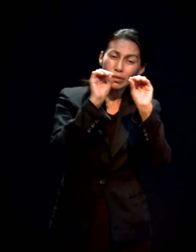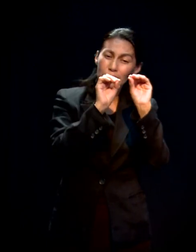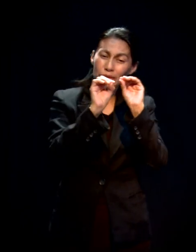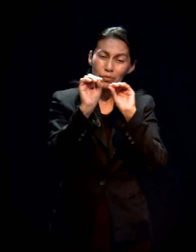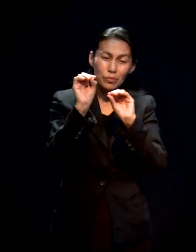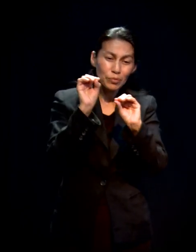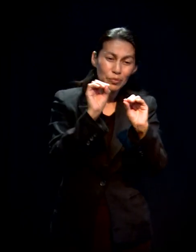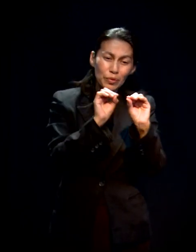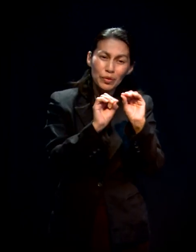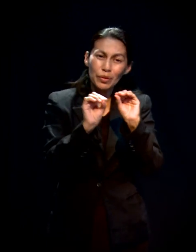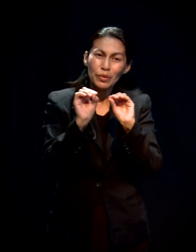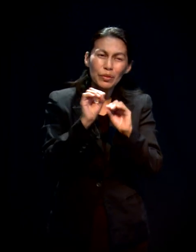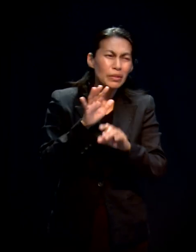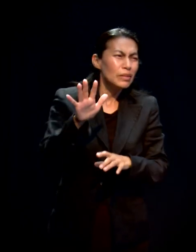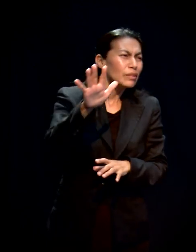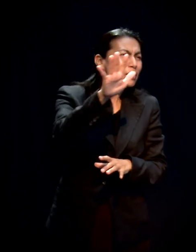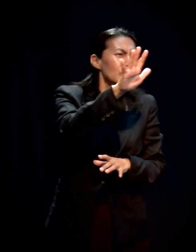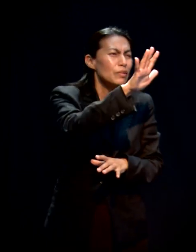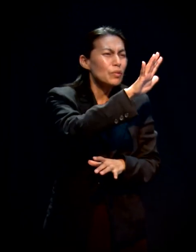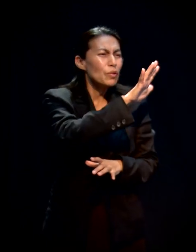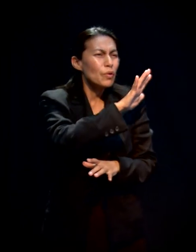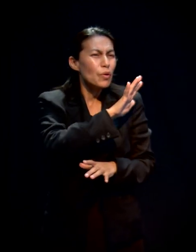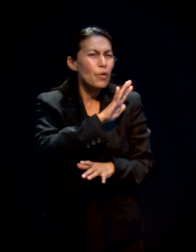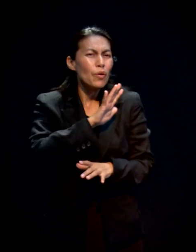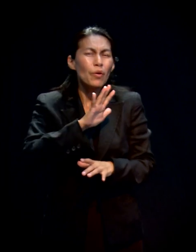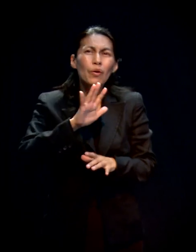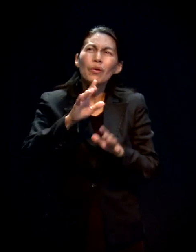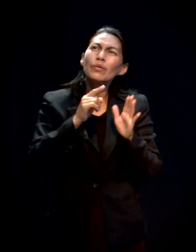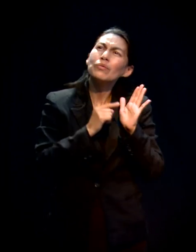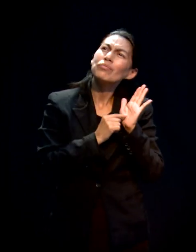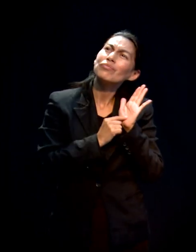a ritmo de gracia